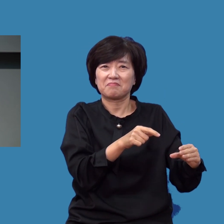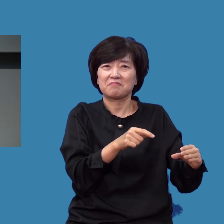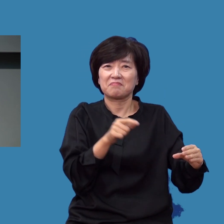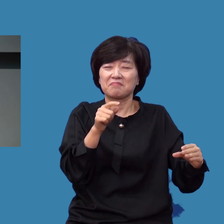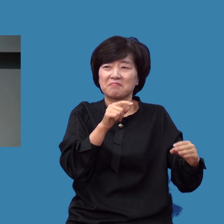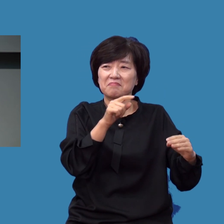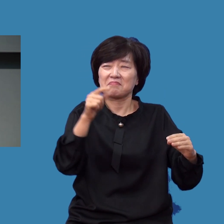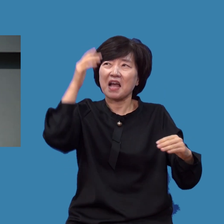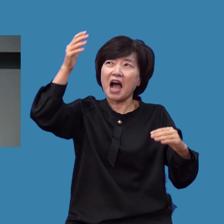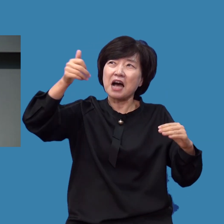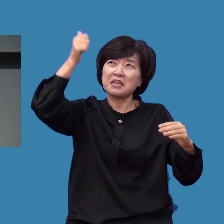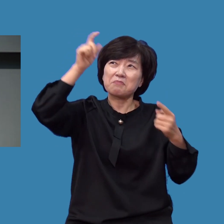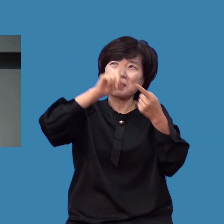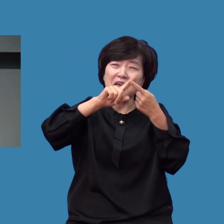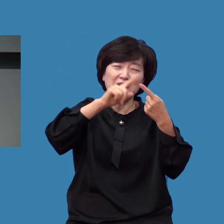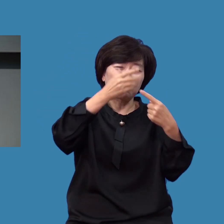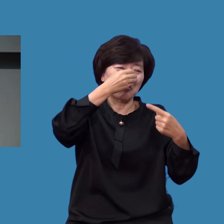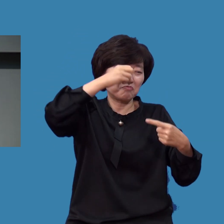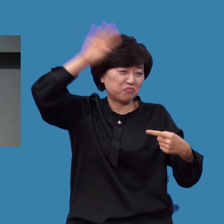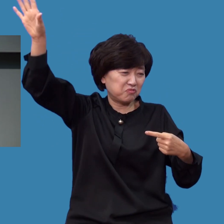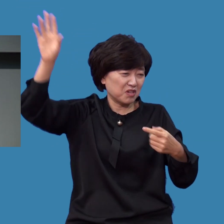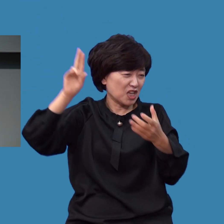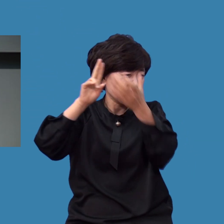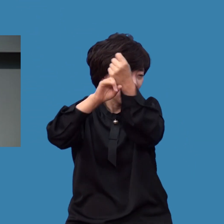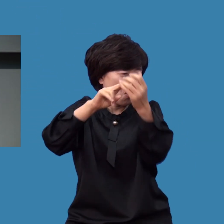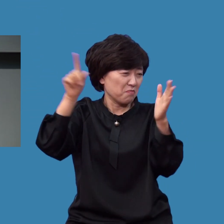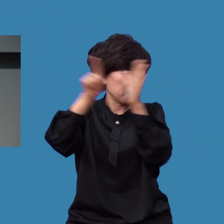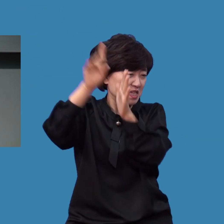넘지 말아야 될 선을 넘어올 거라고 하는 걸 알고 계셨어요.